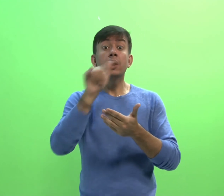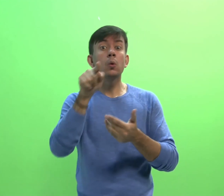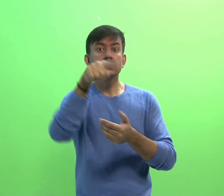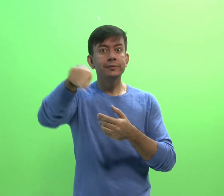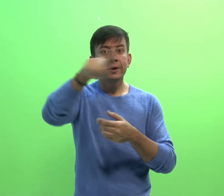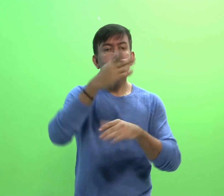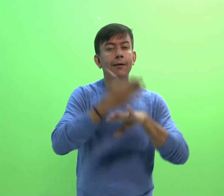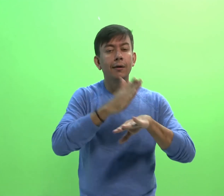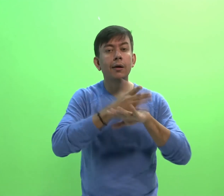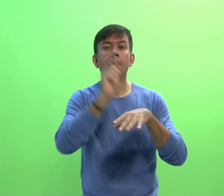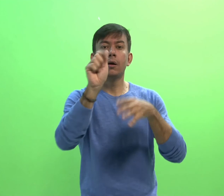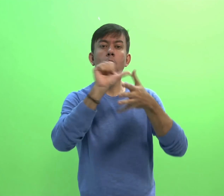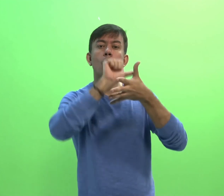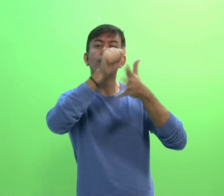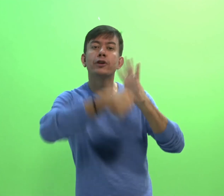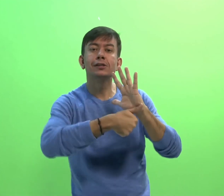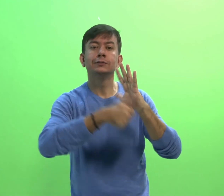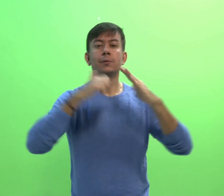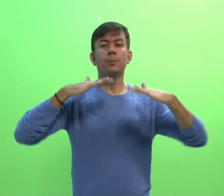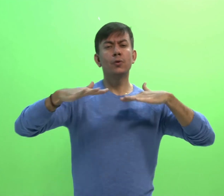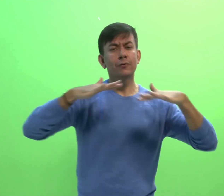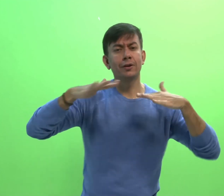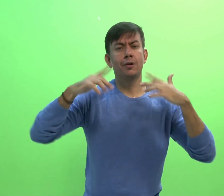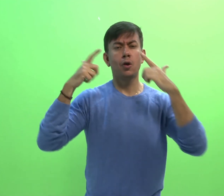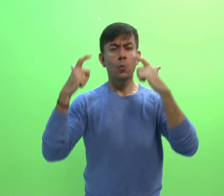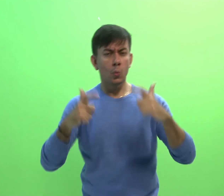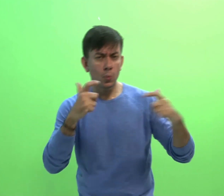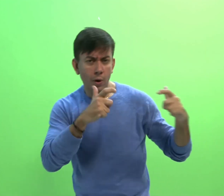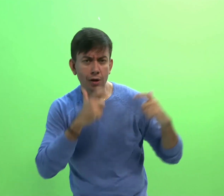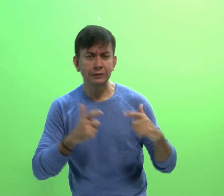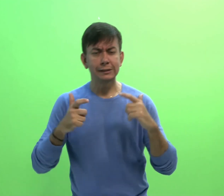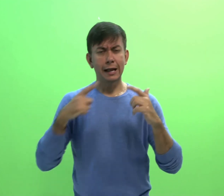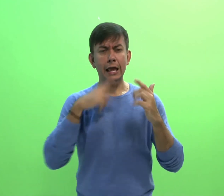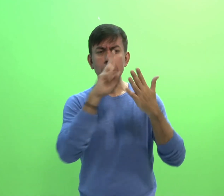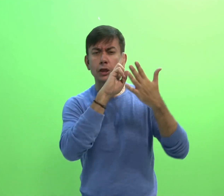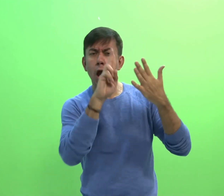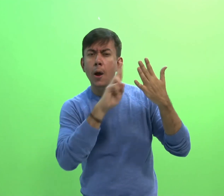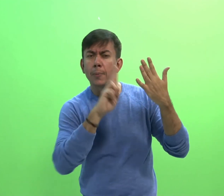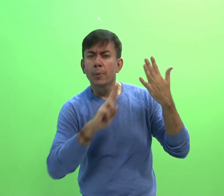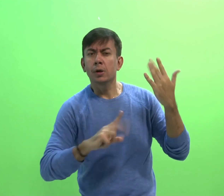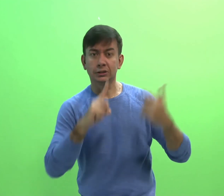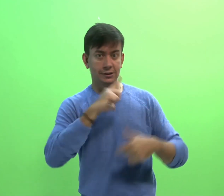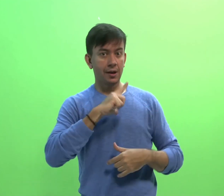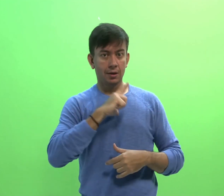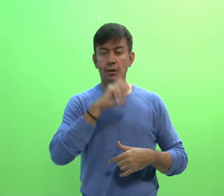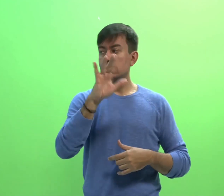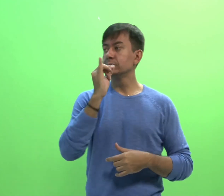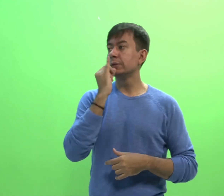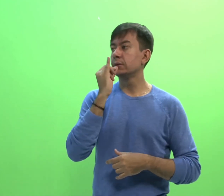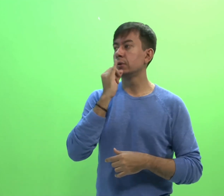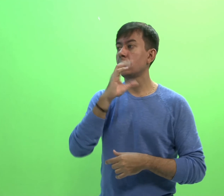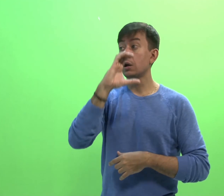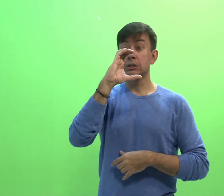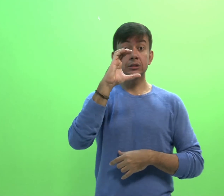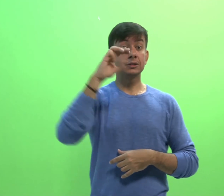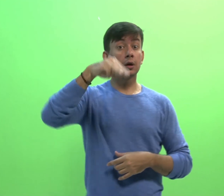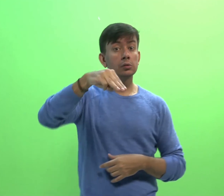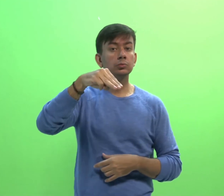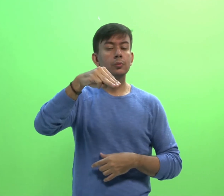Vocês irão treinar qual vai ser a configuração de mão, qual vai ser o movimento, a locação e vão nomeá-los. Configuração